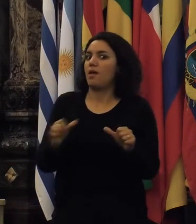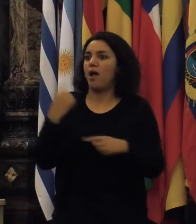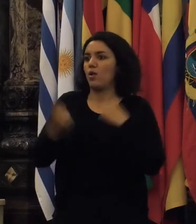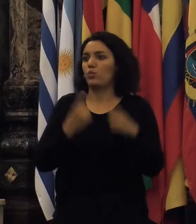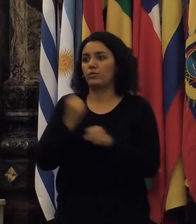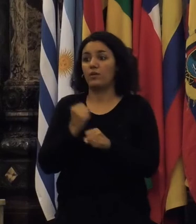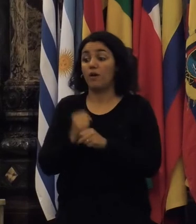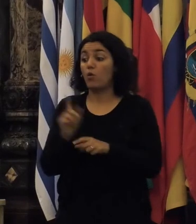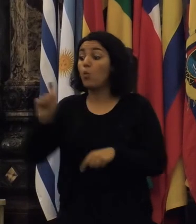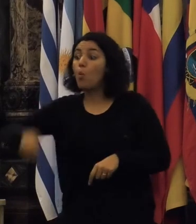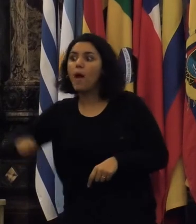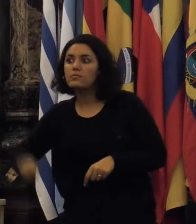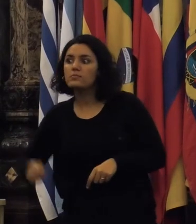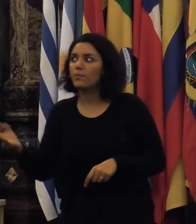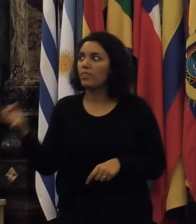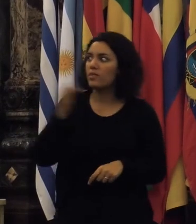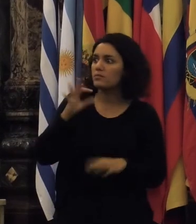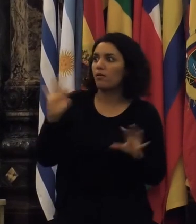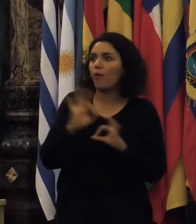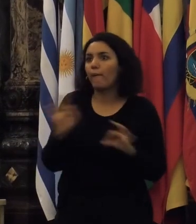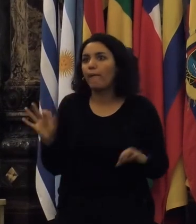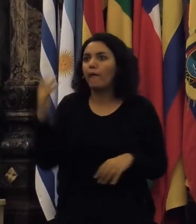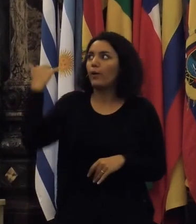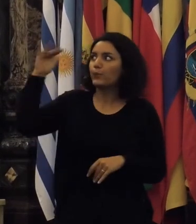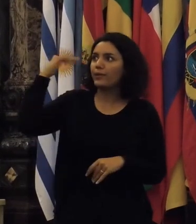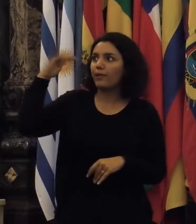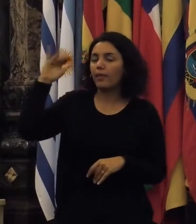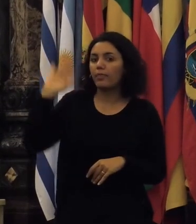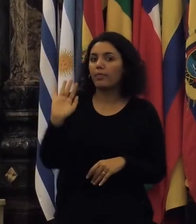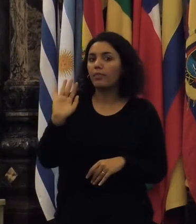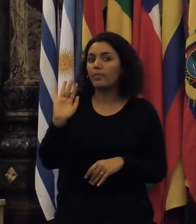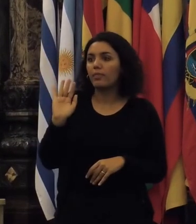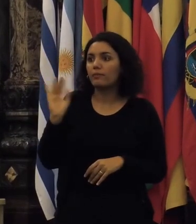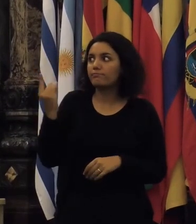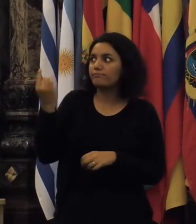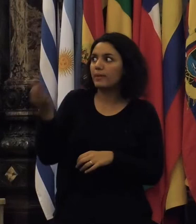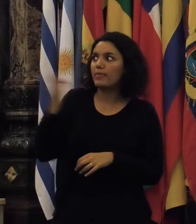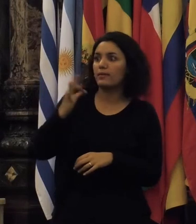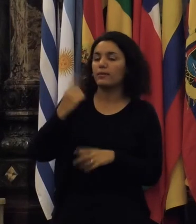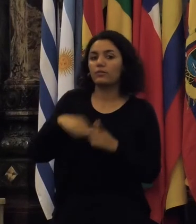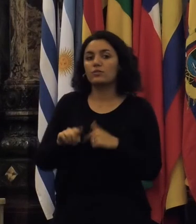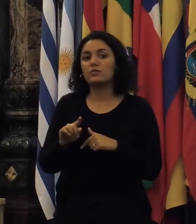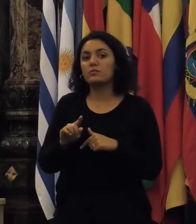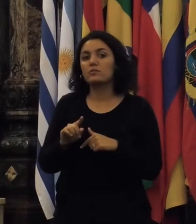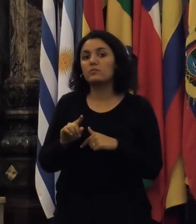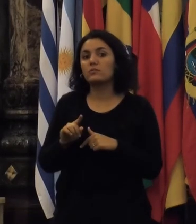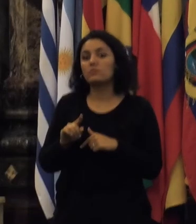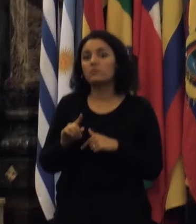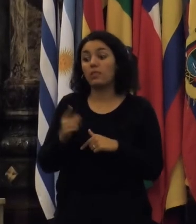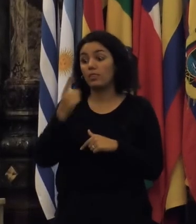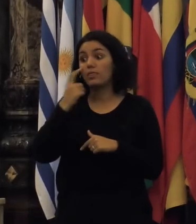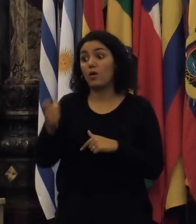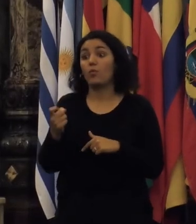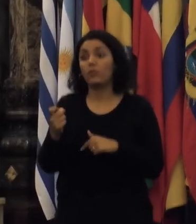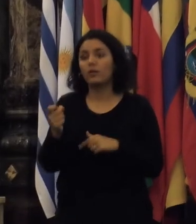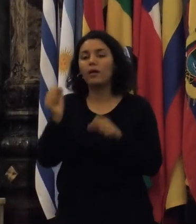juez le había dicho, porque, ¿no?, la autoridad le habían... Y descubrieron en un rato que podían